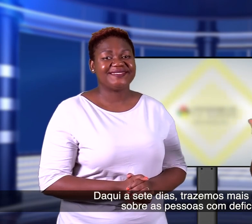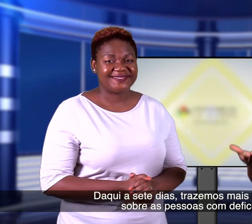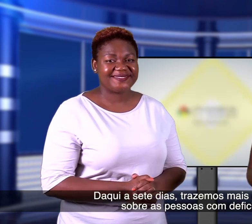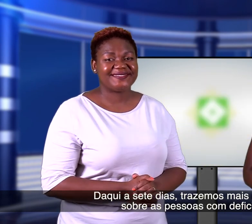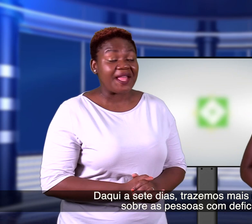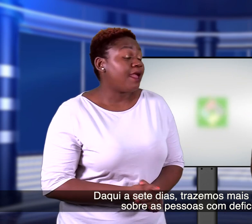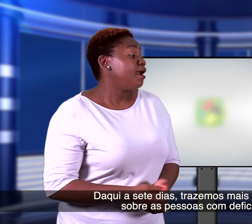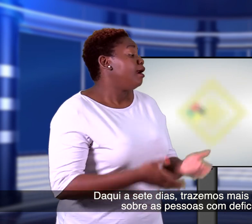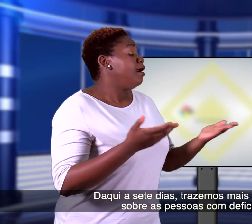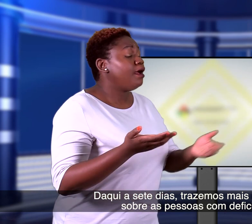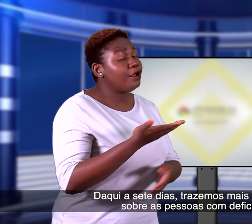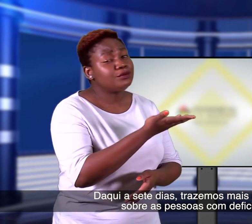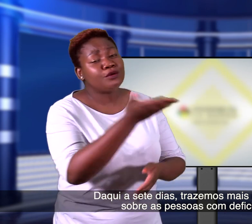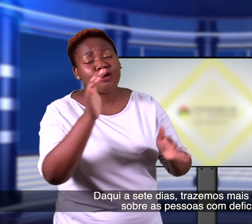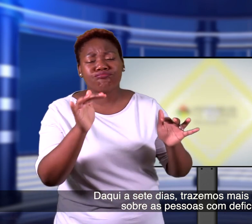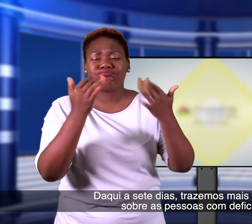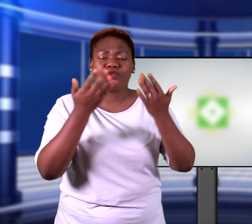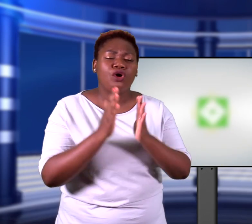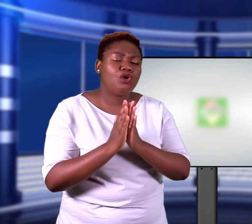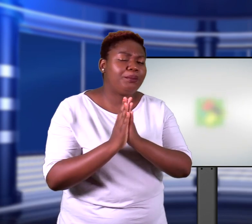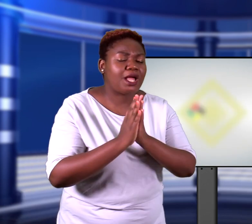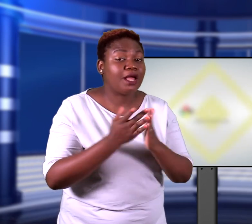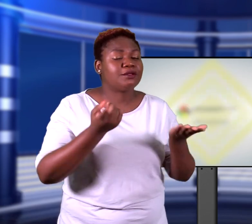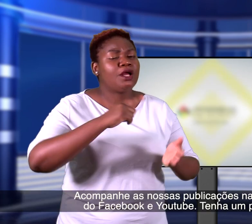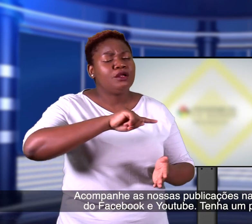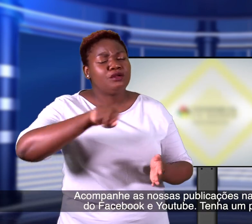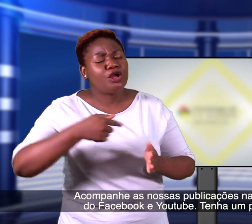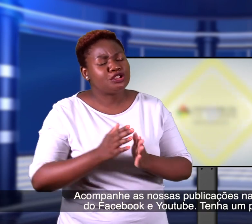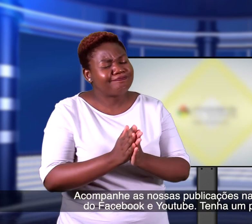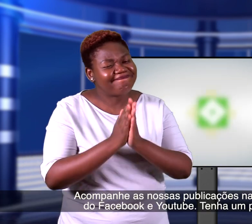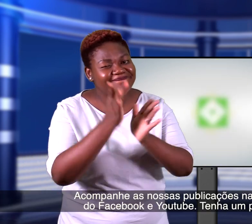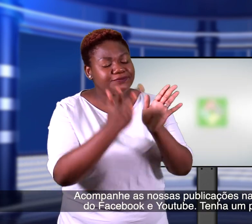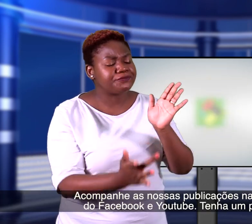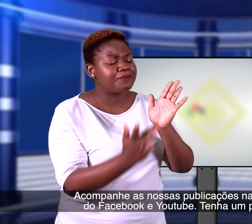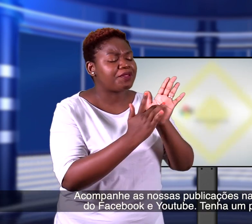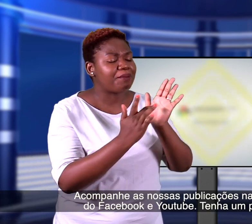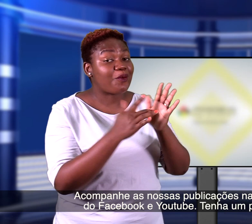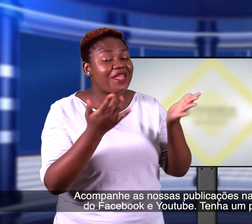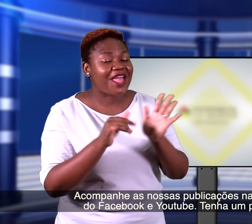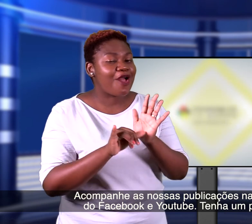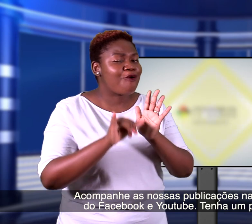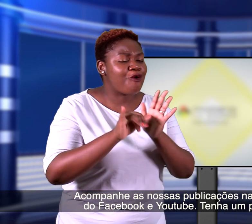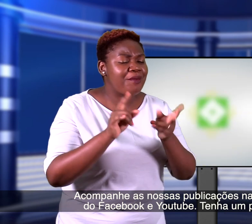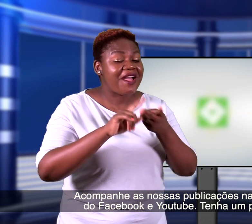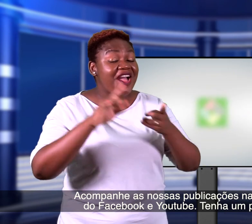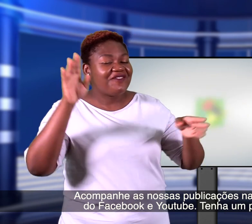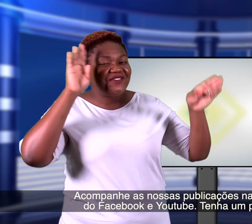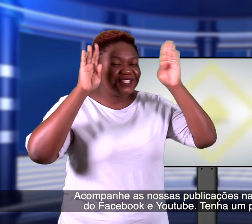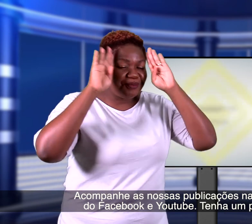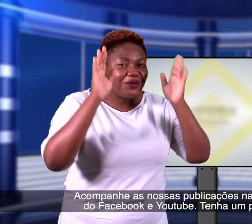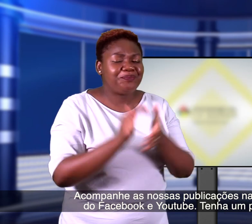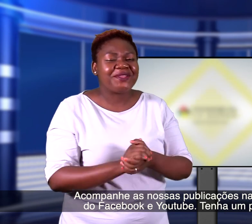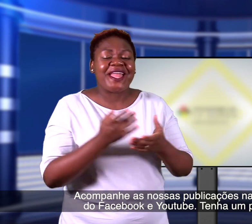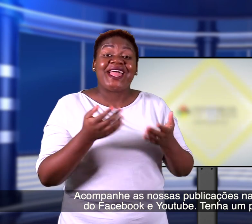informações sobre as pessoas com deficiência. Acompanhe as nossas publicações nas nossas contas do